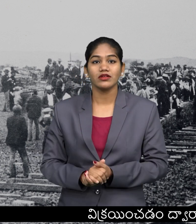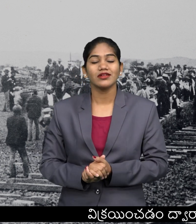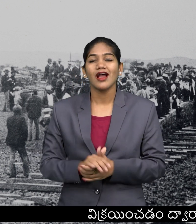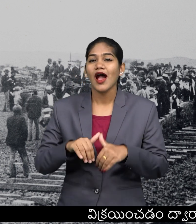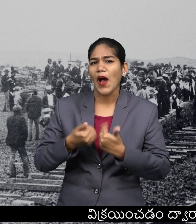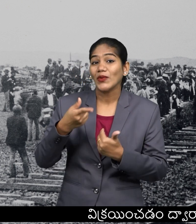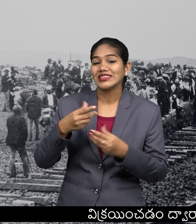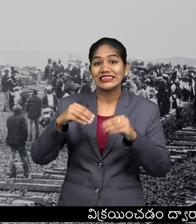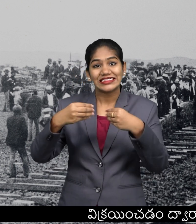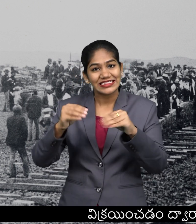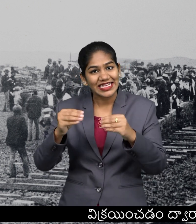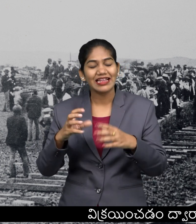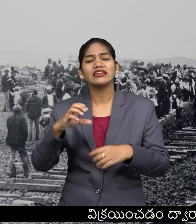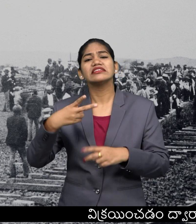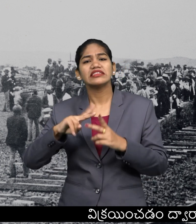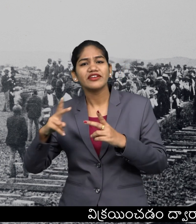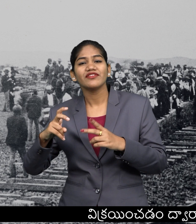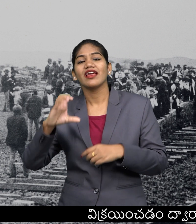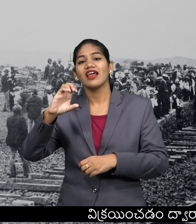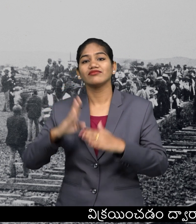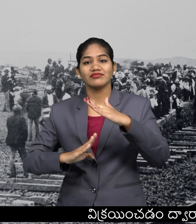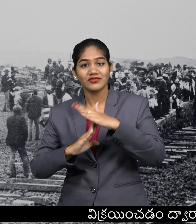పెద్ద లాభాలను ఆర్జించాయి.